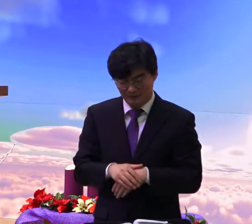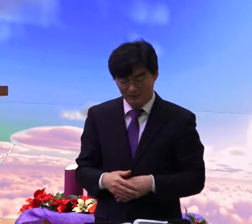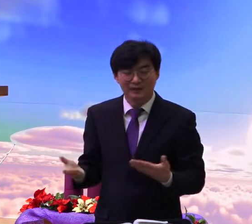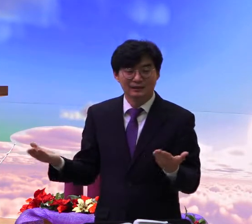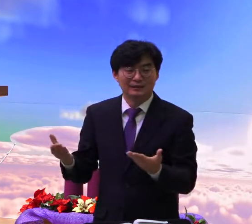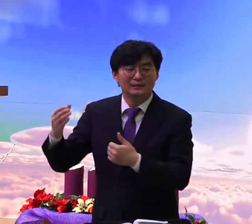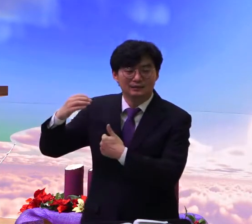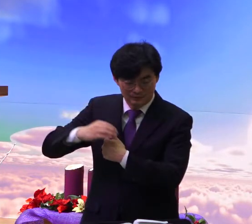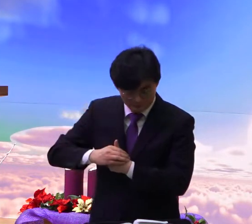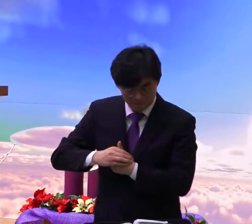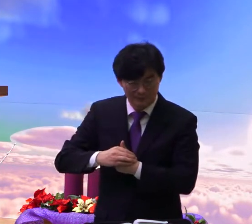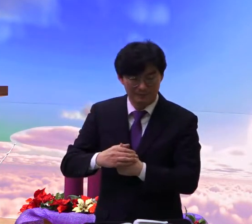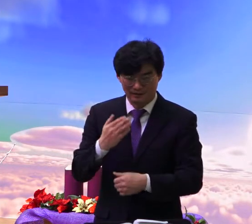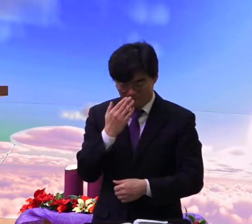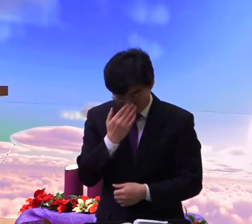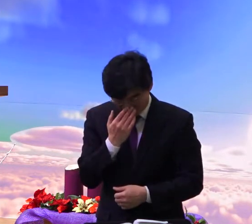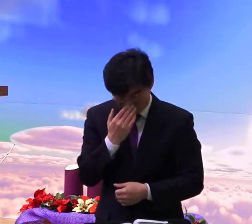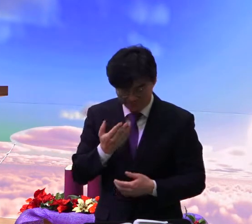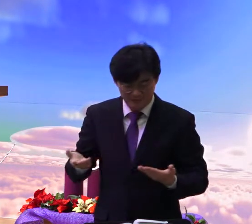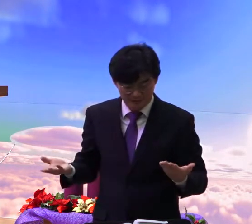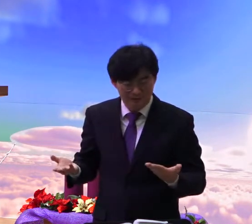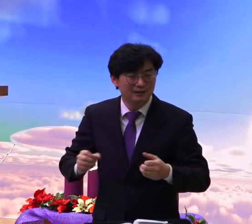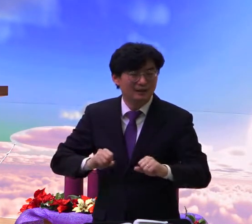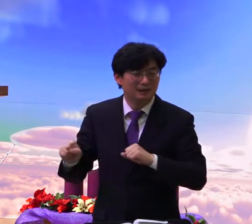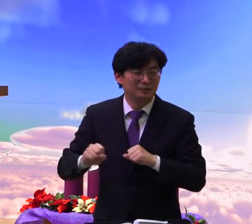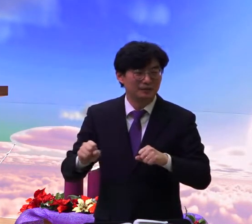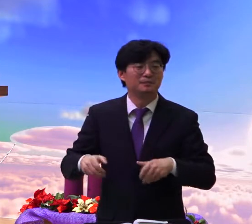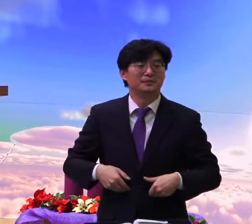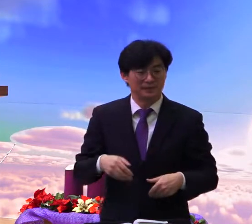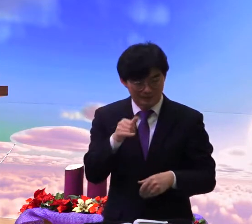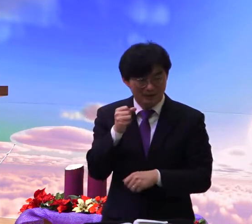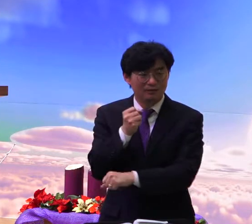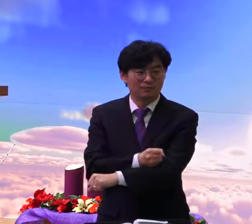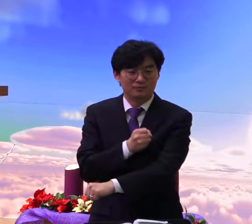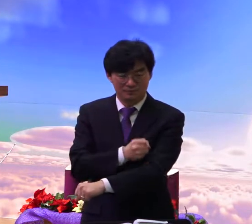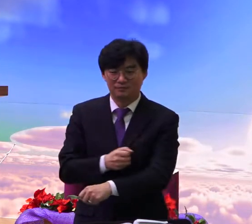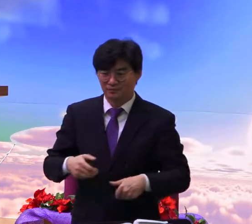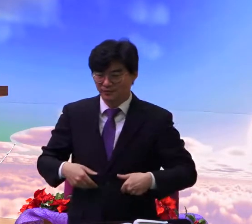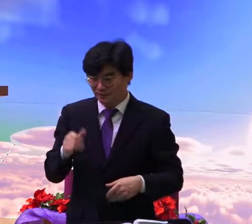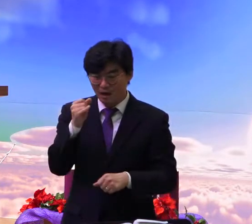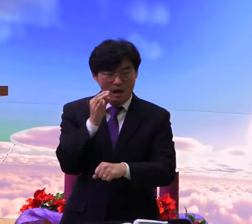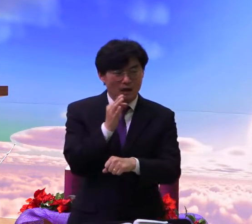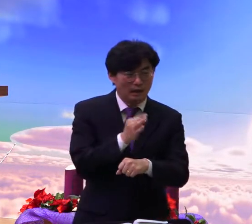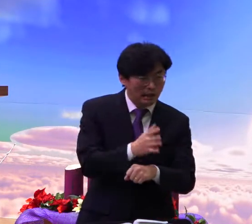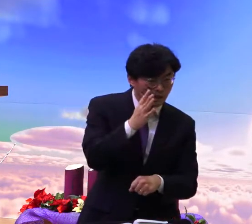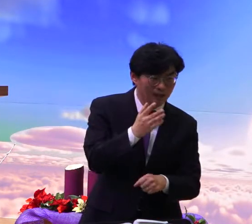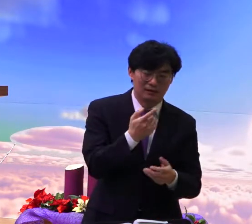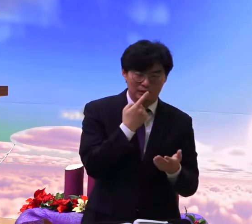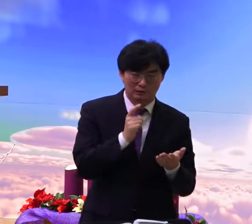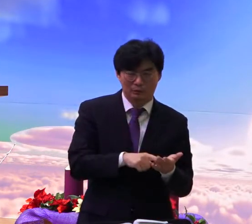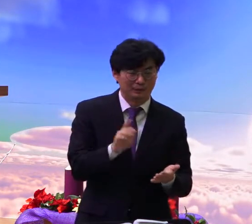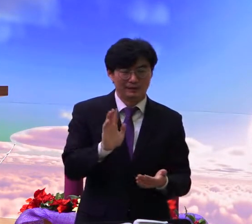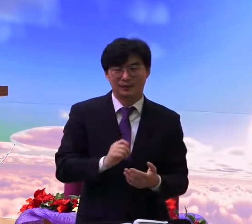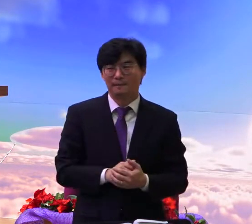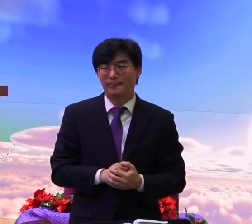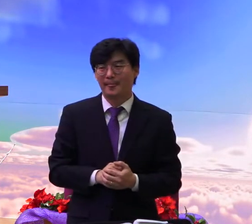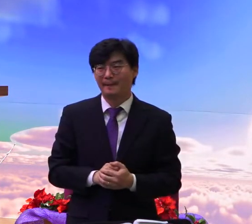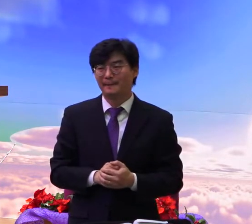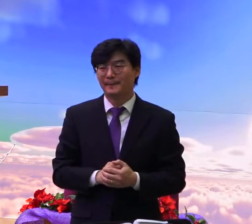사랑하는 여러분, 여러분은 여러분의 신앙생활에서 혹시 쉬운 길을 선택하고 쉬운